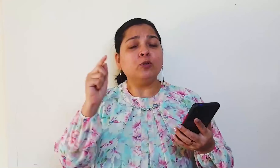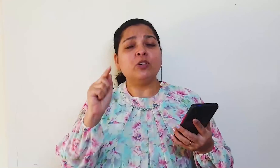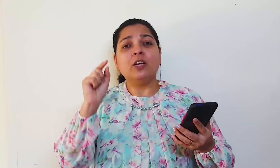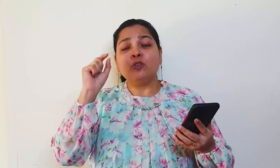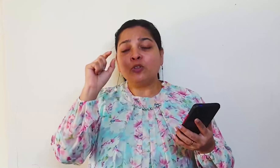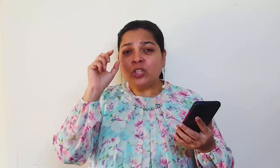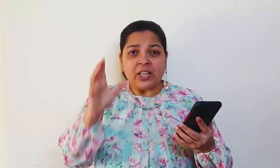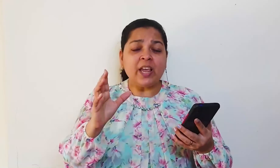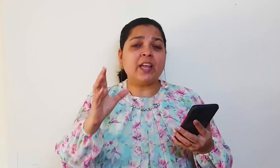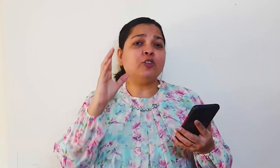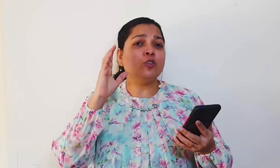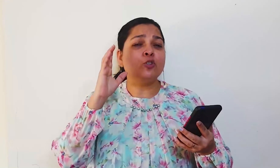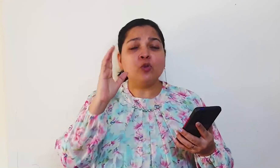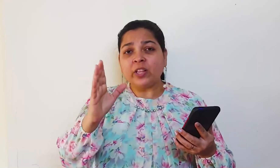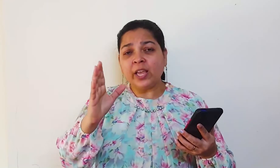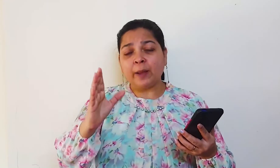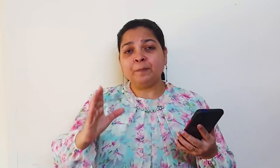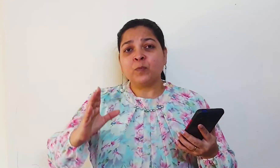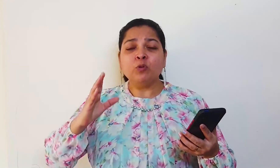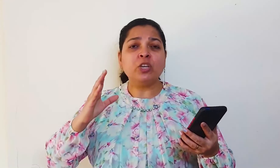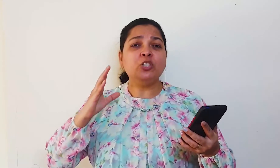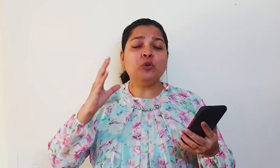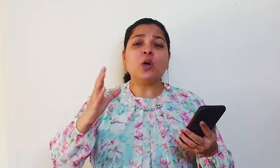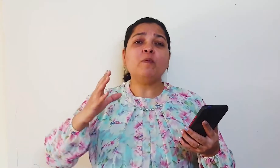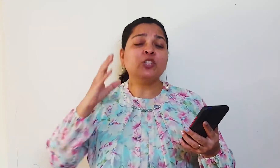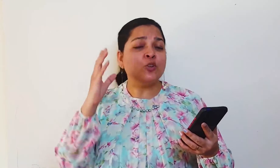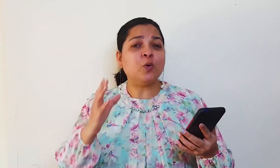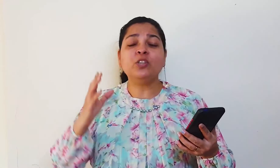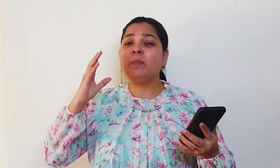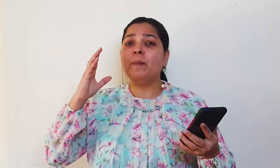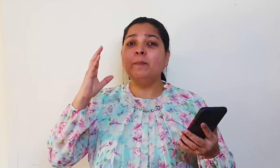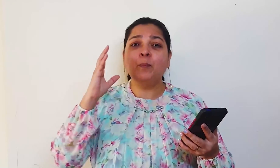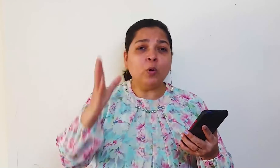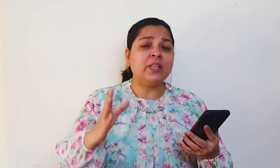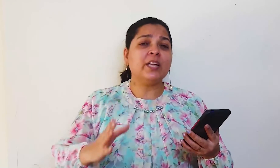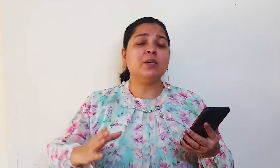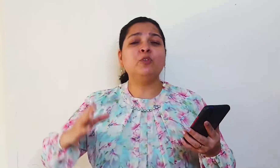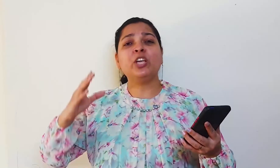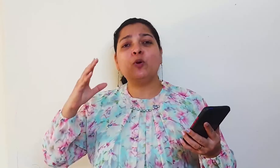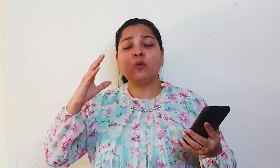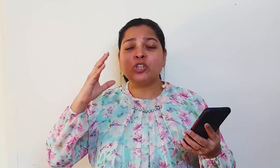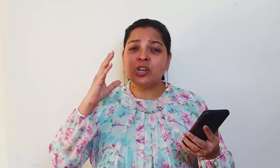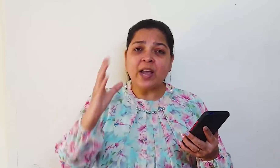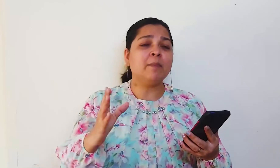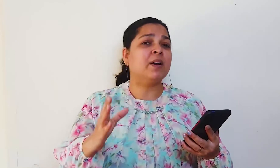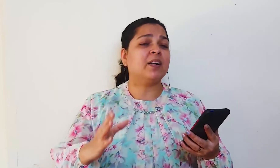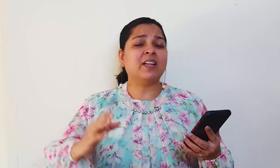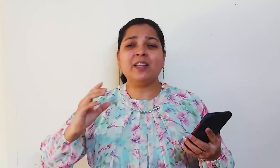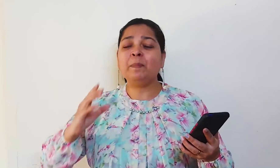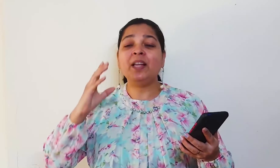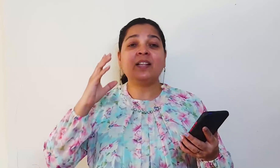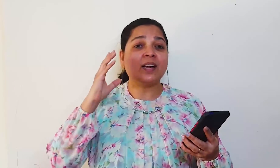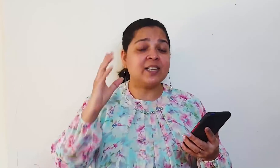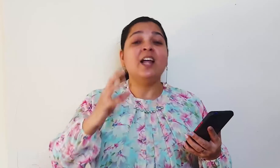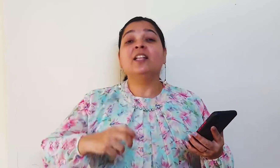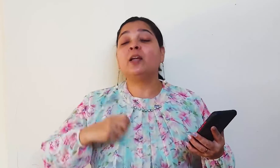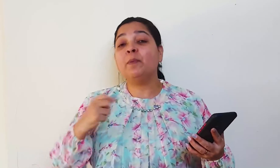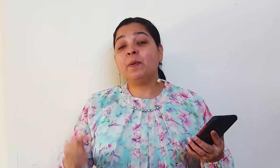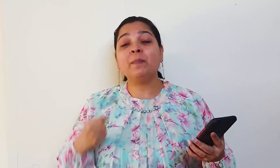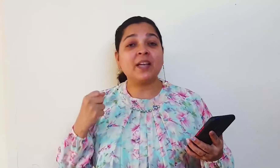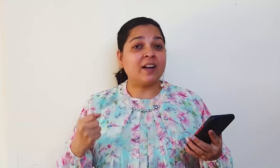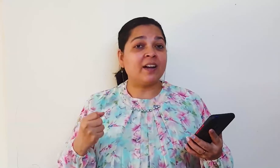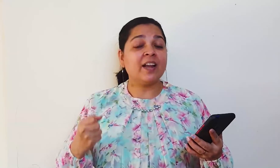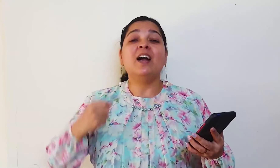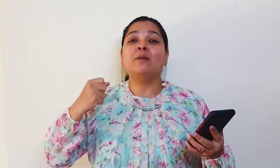हामी हाम्रो परिस्थितिमा हामी घोषणा गर्छौँ, त्यो सामर्थ्यले हाम्रो परिस्थितिमा पक्कै पनि परिवर्तन ल्याउँछ। जस्तै मैले भन्दैछु, जब